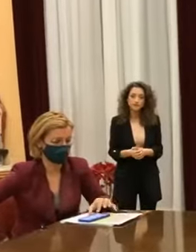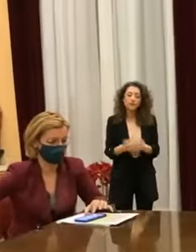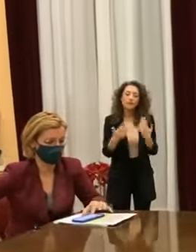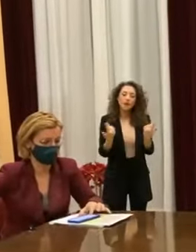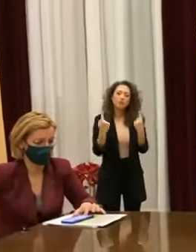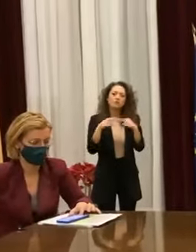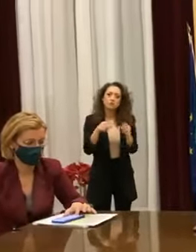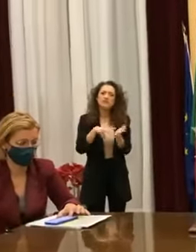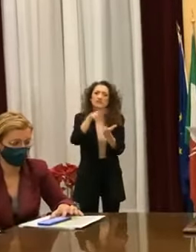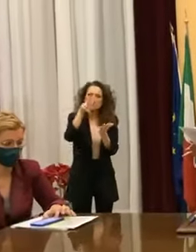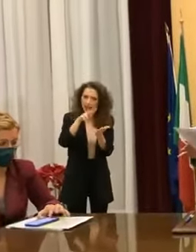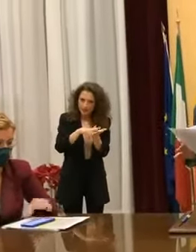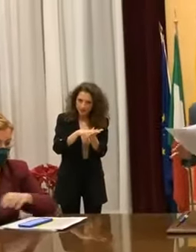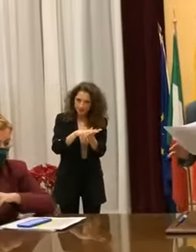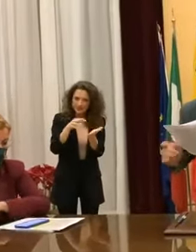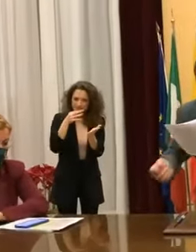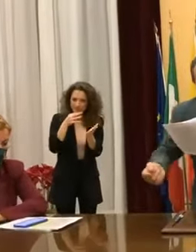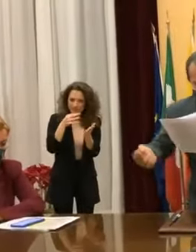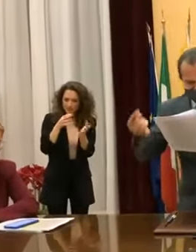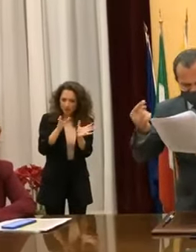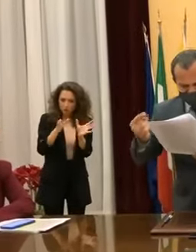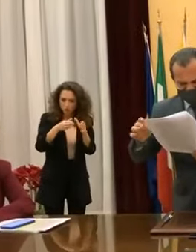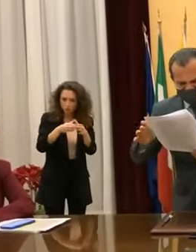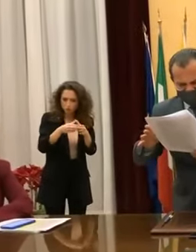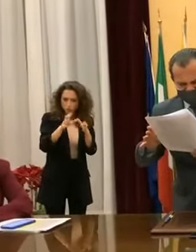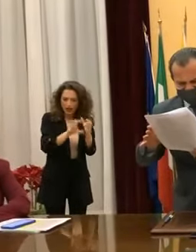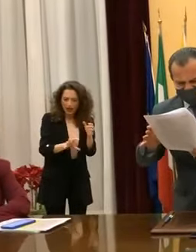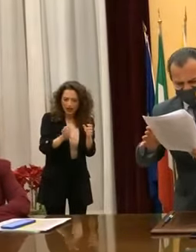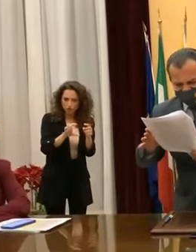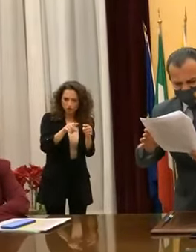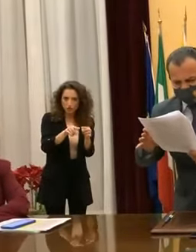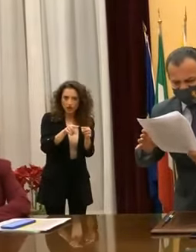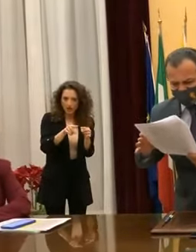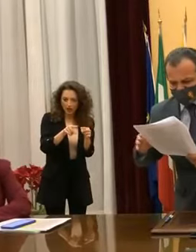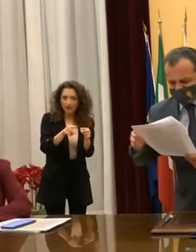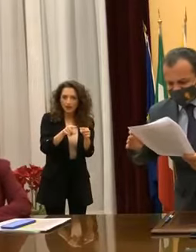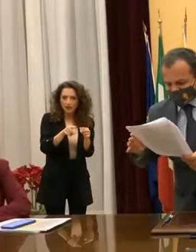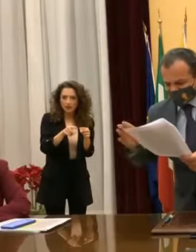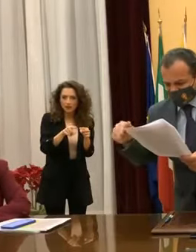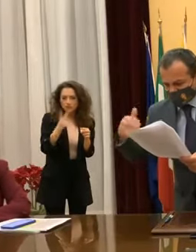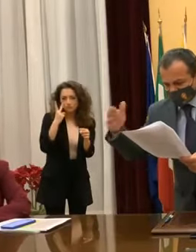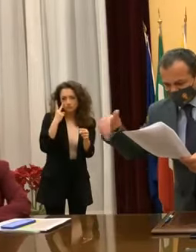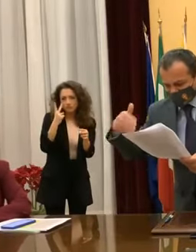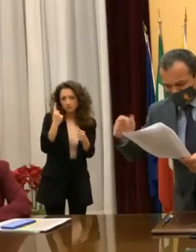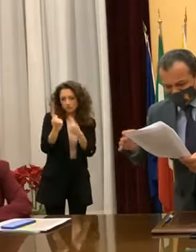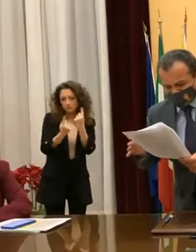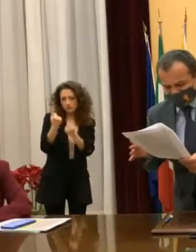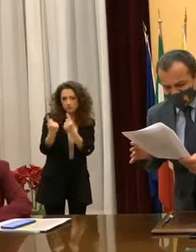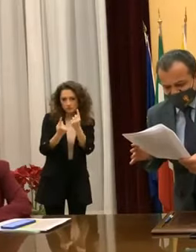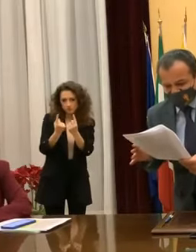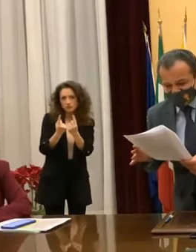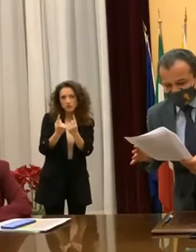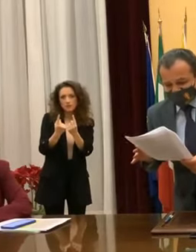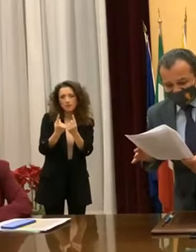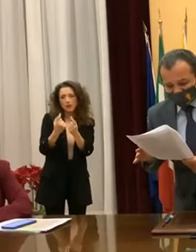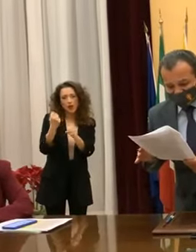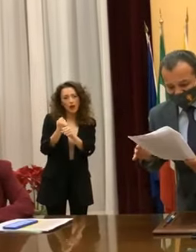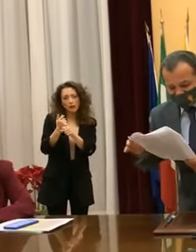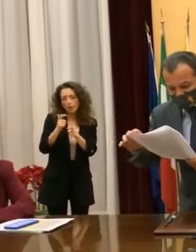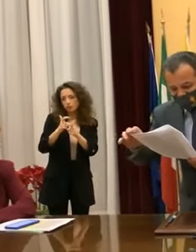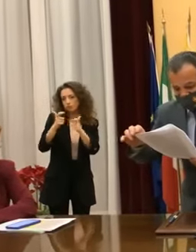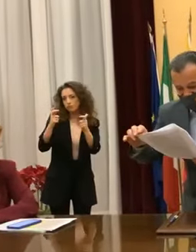questa delibera la Giunta regionale, alla luce peraltro del significativo accrescimento del carico di lavoro delle strutture commissariali nel corso